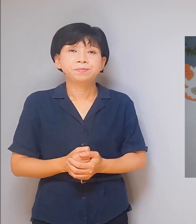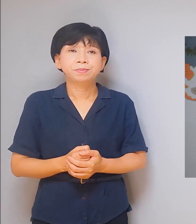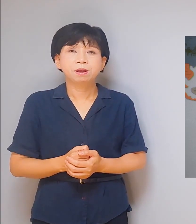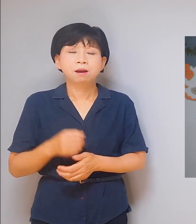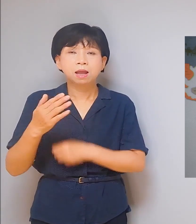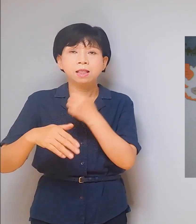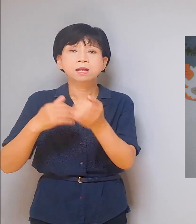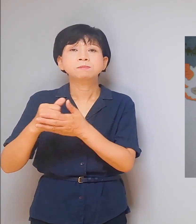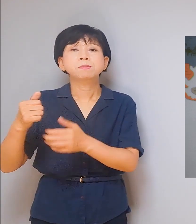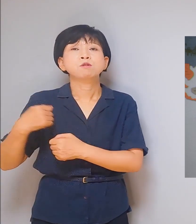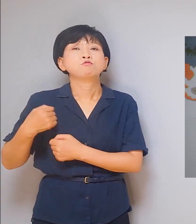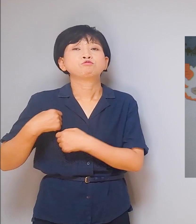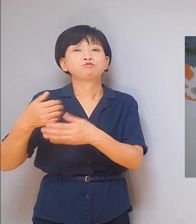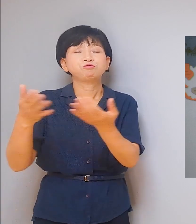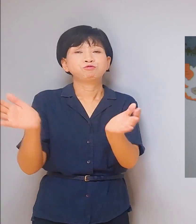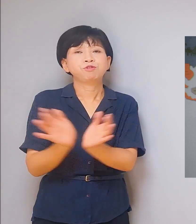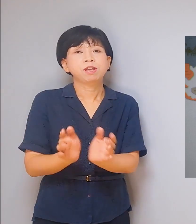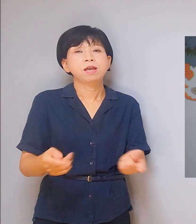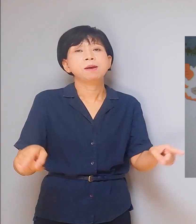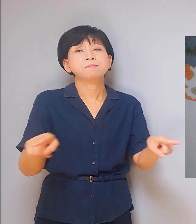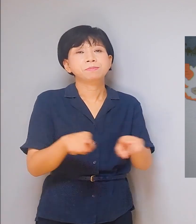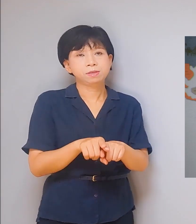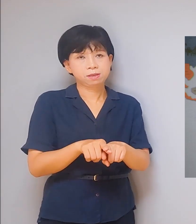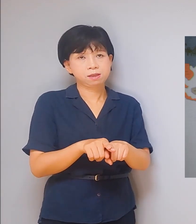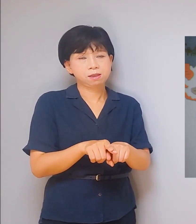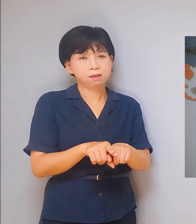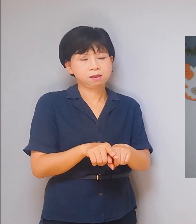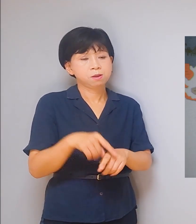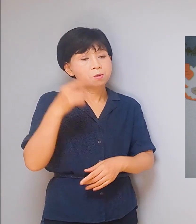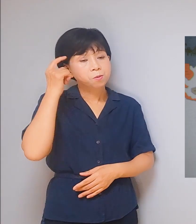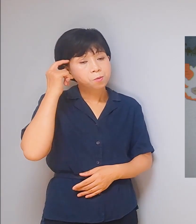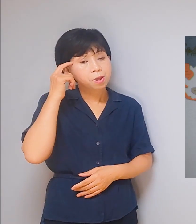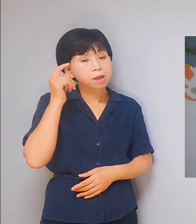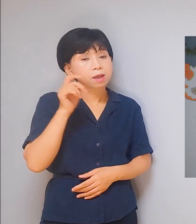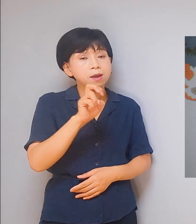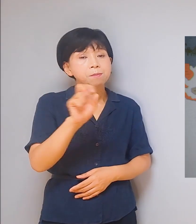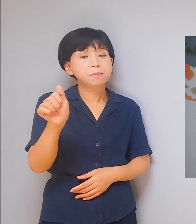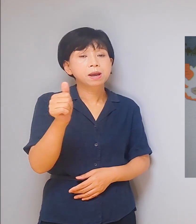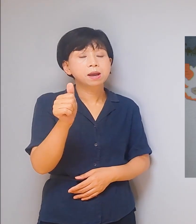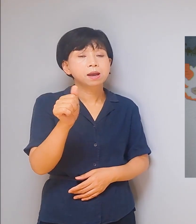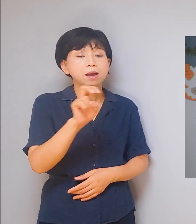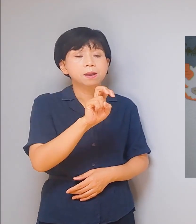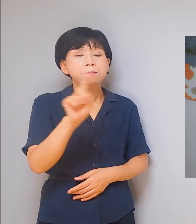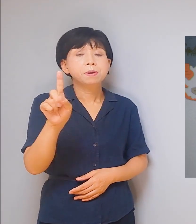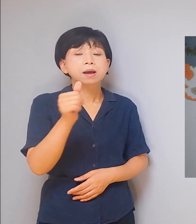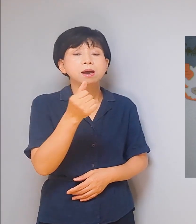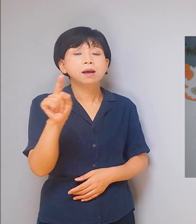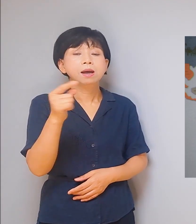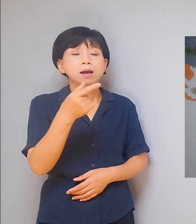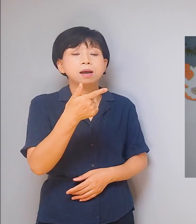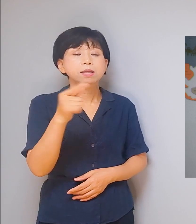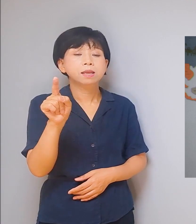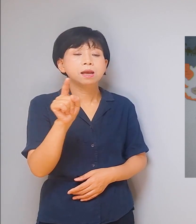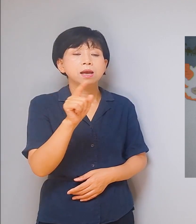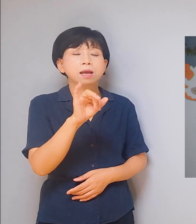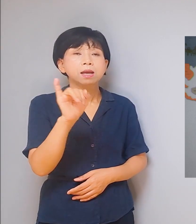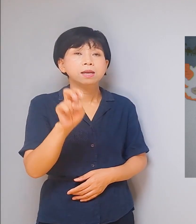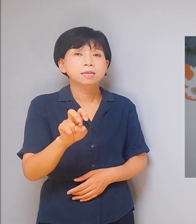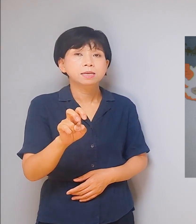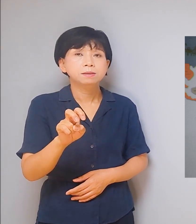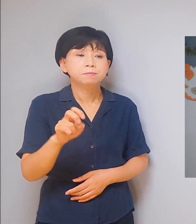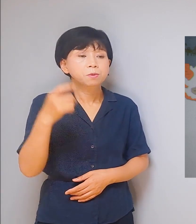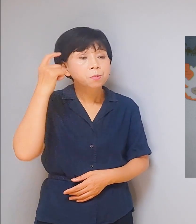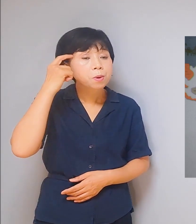마하나임이 함께 하신다는 거지요. 여러분, 왜 마하나임일까요? 왜? 네. 길을 가다가 길이 없으면 길을